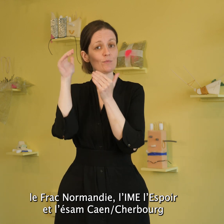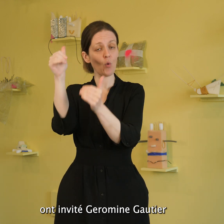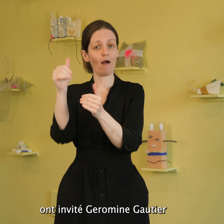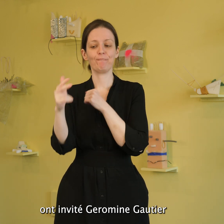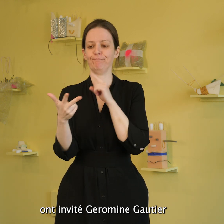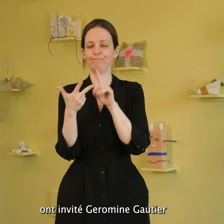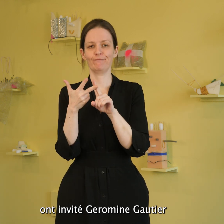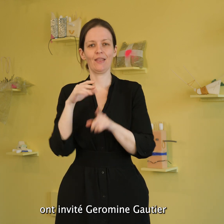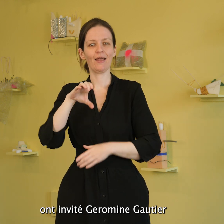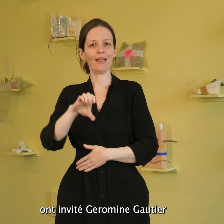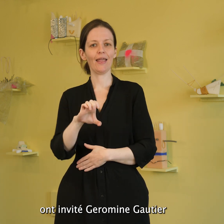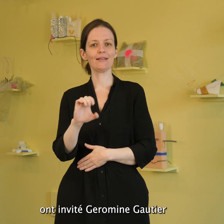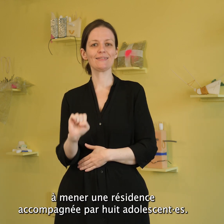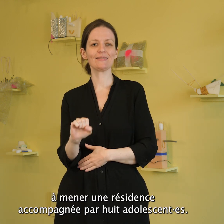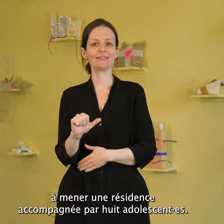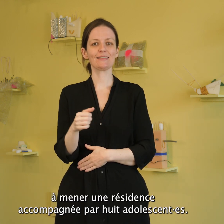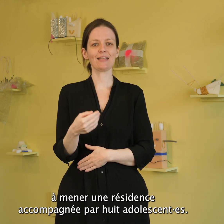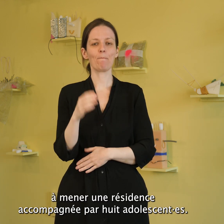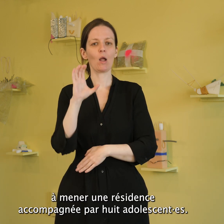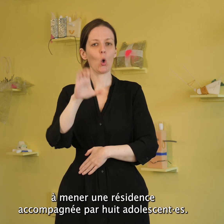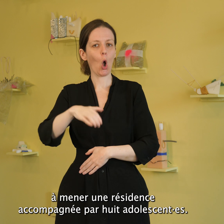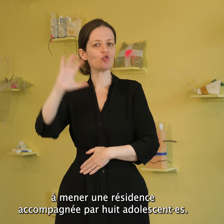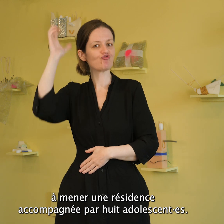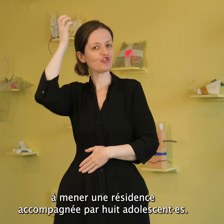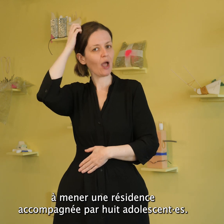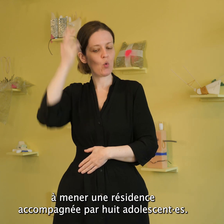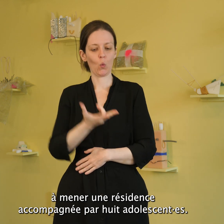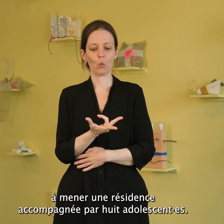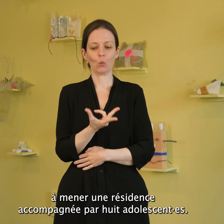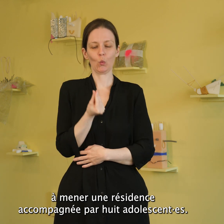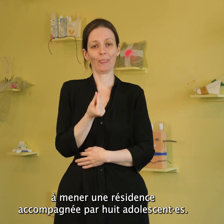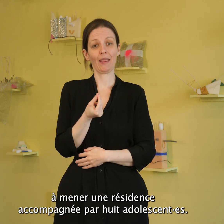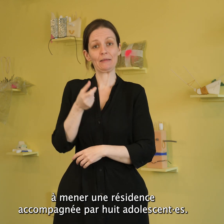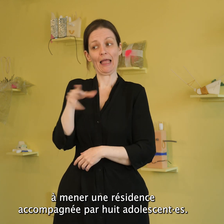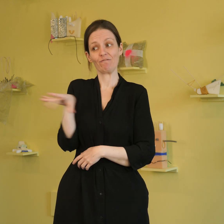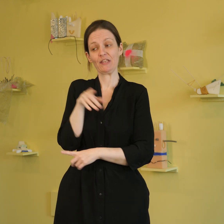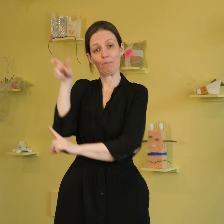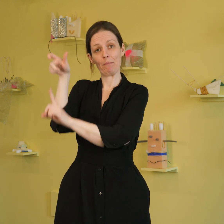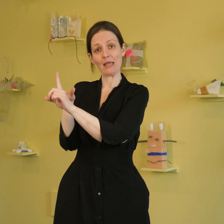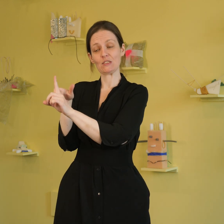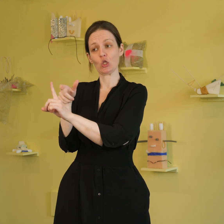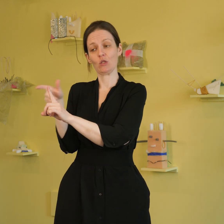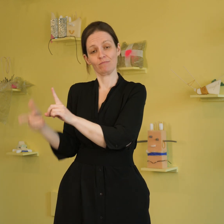ont invité Jérôme Gauthier à mener une résidence accompagnée par 8 adolescents.